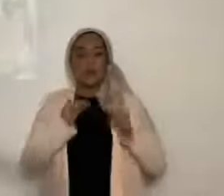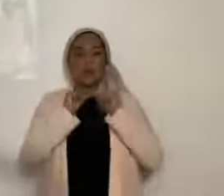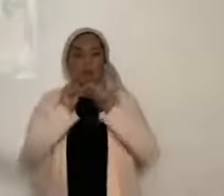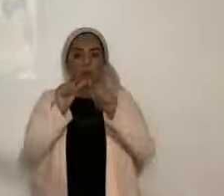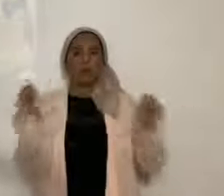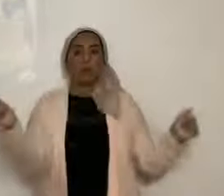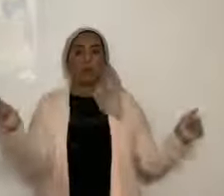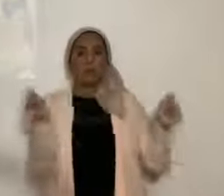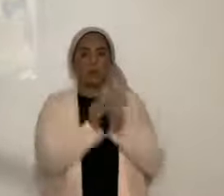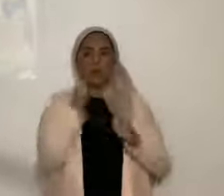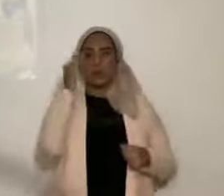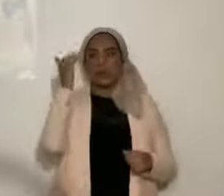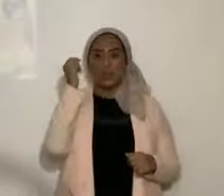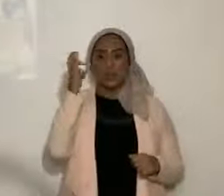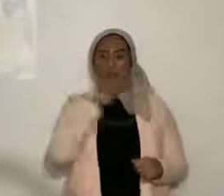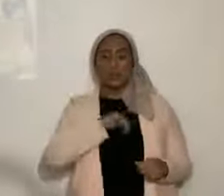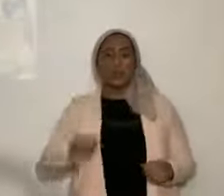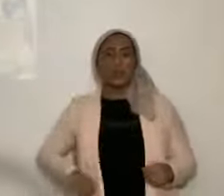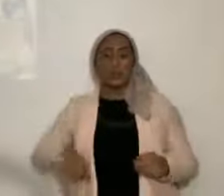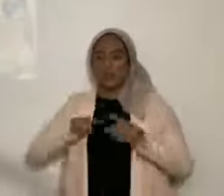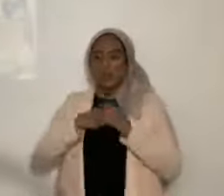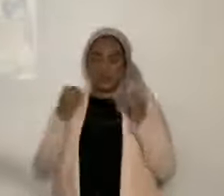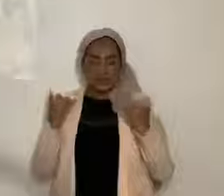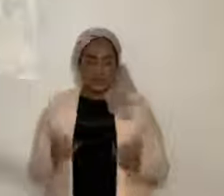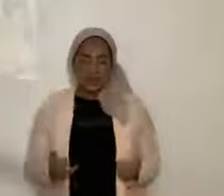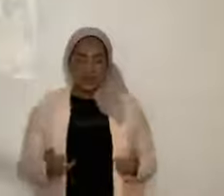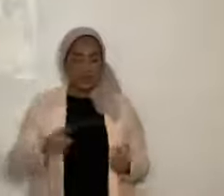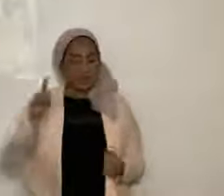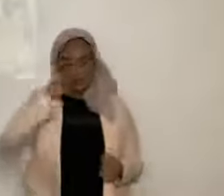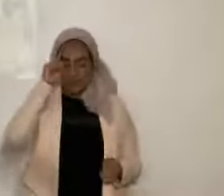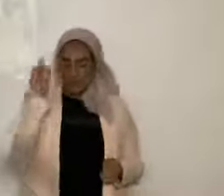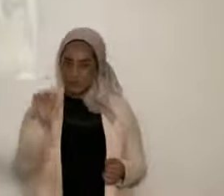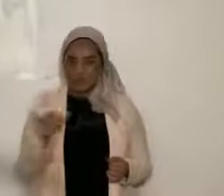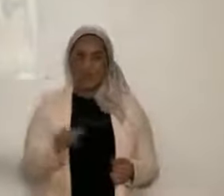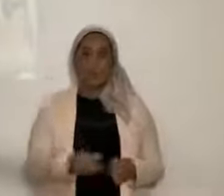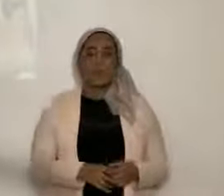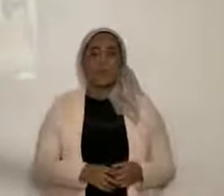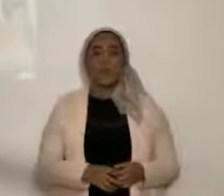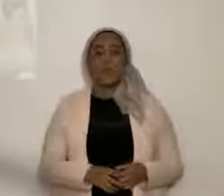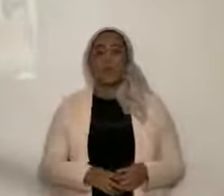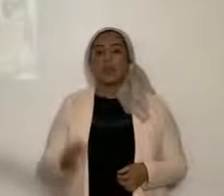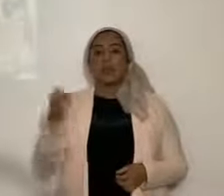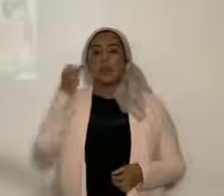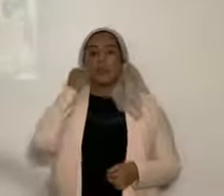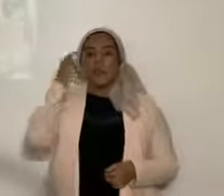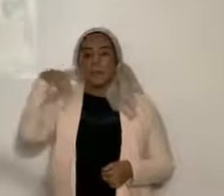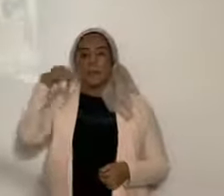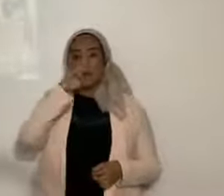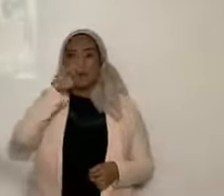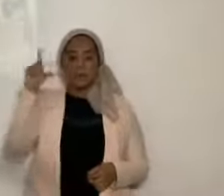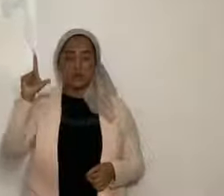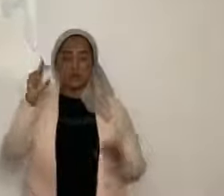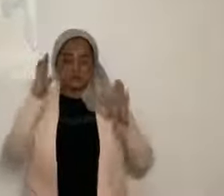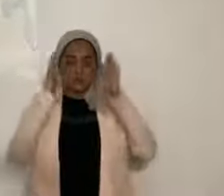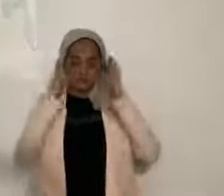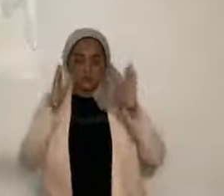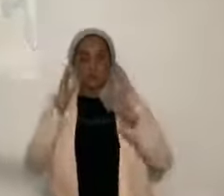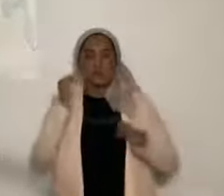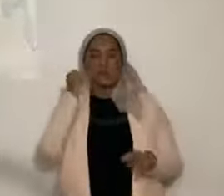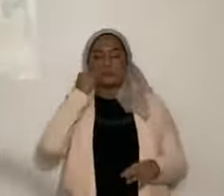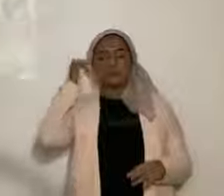Yahshua HaMashiach, desde ahora, y para estar con él siempre. Si Pablo, mucha atención,